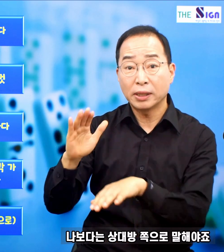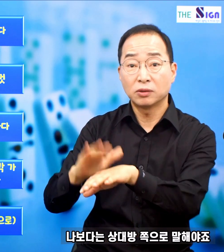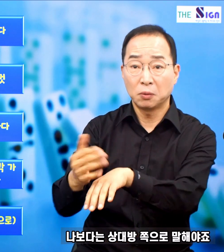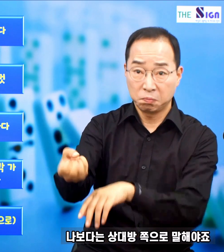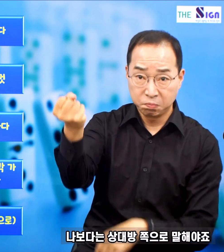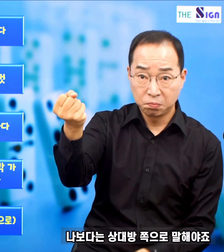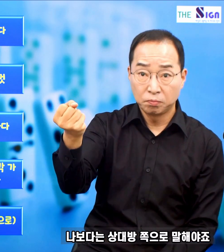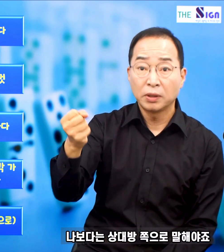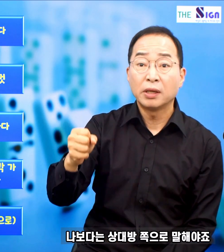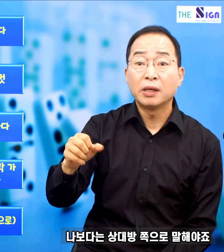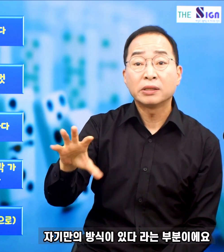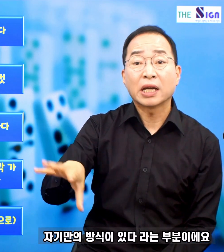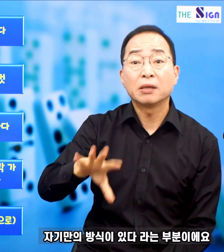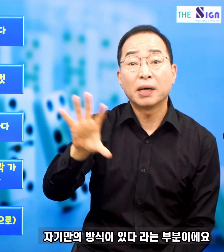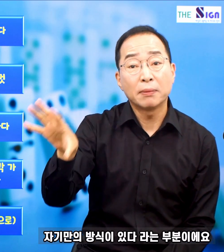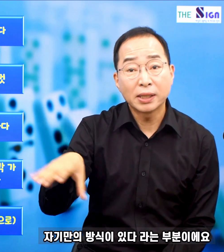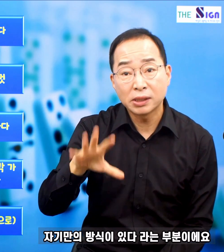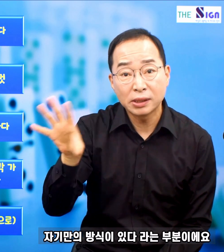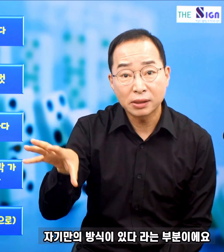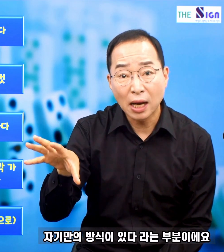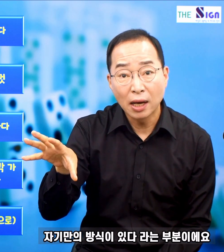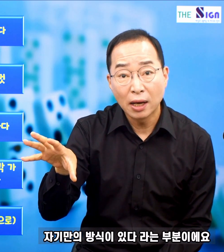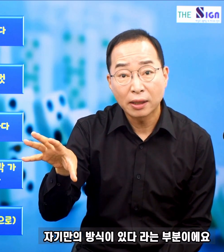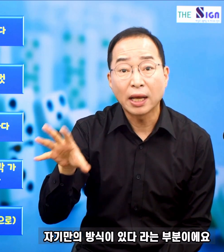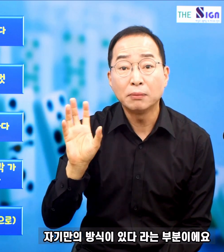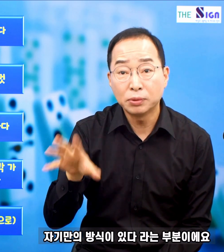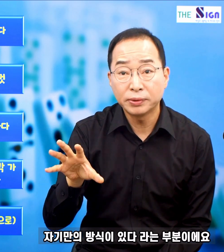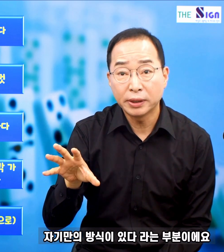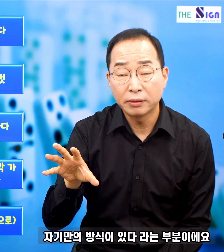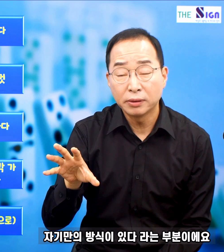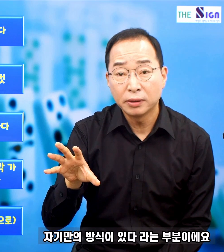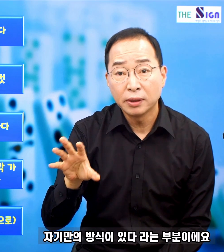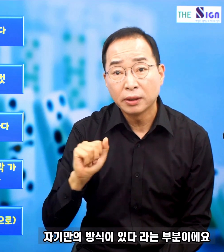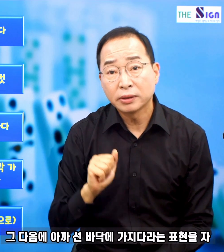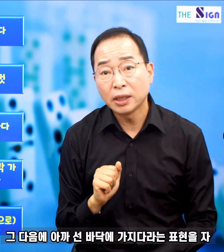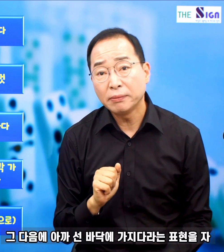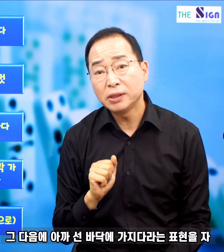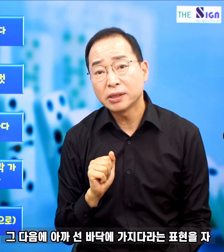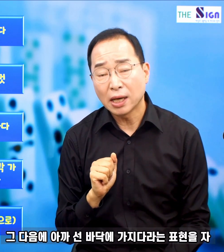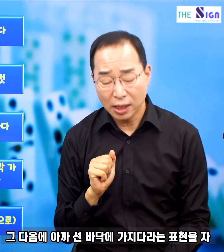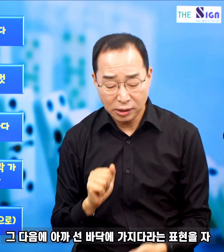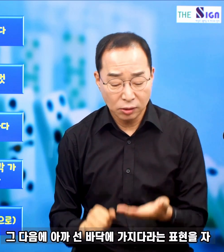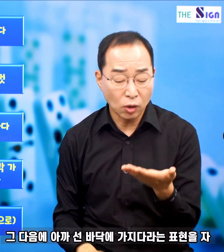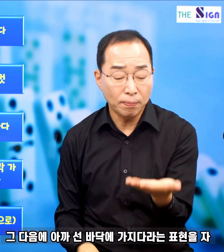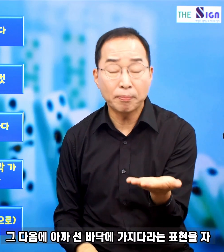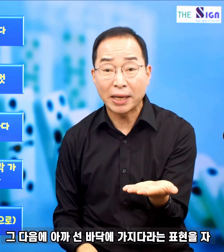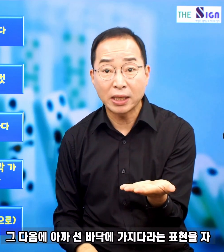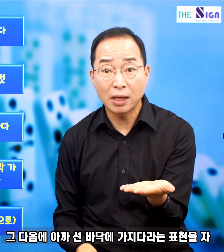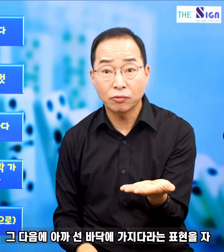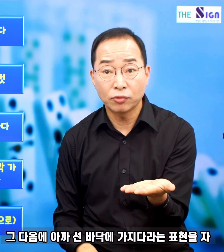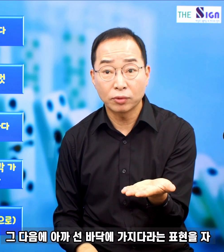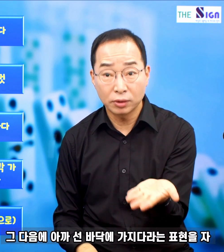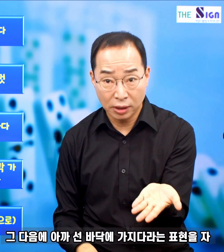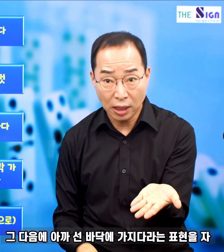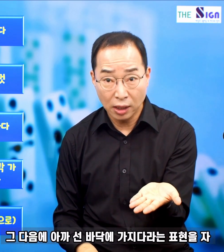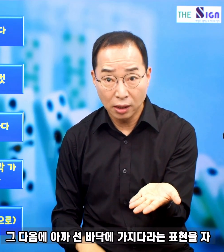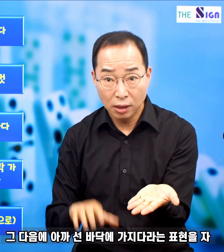하죠. 자기만의 방식이 있다. 라는 부분이에요. 그 다음에 이제 아까 이제 손바닥에